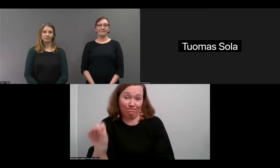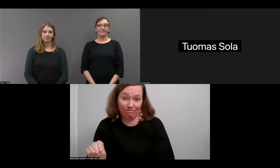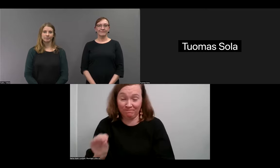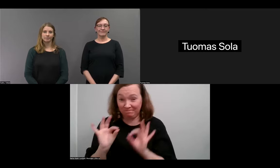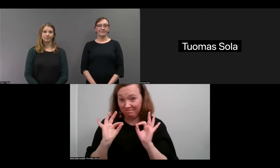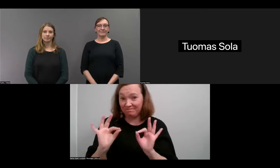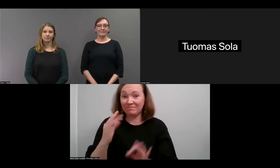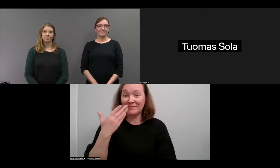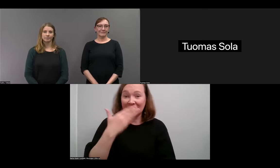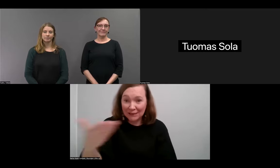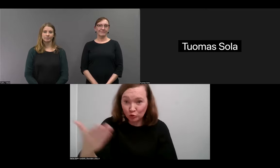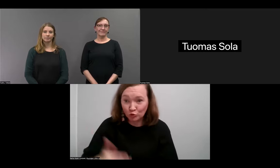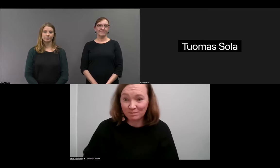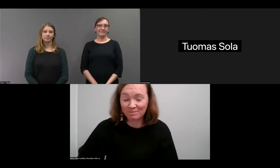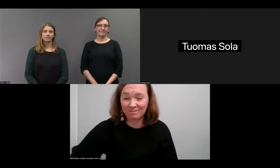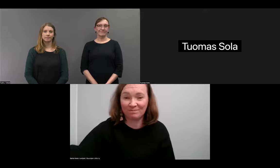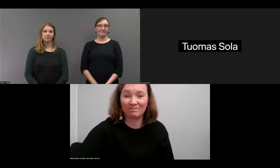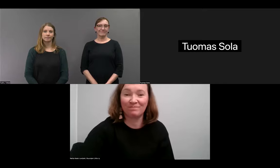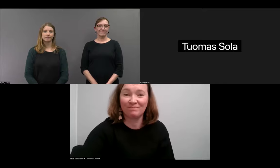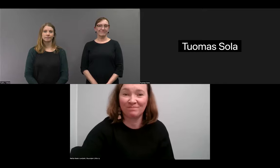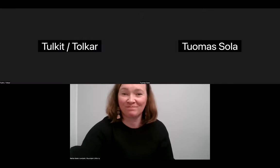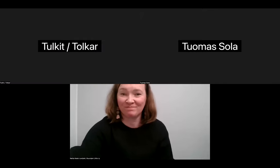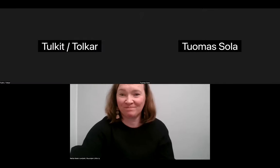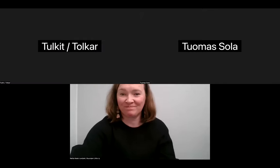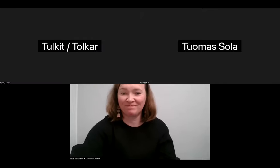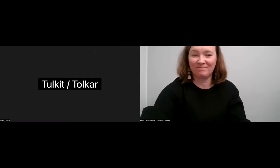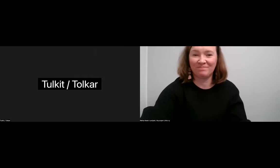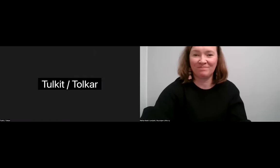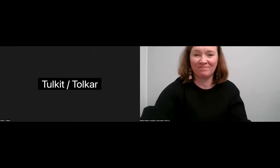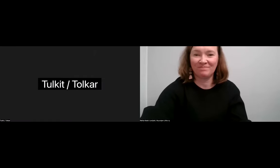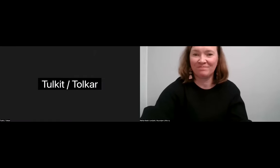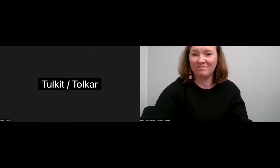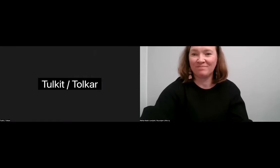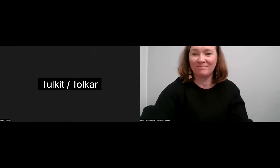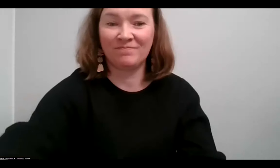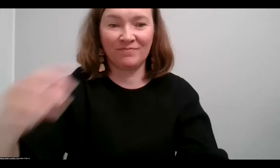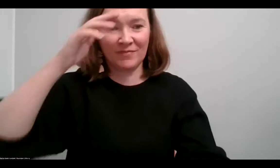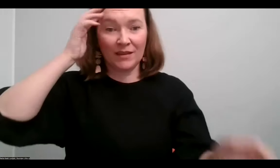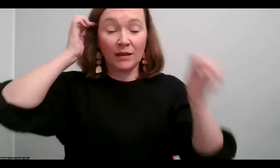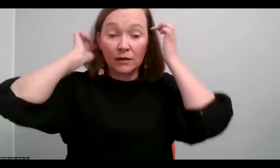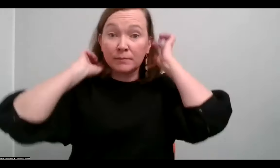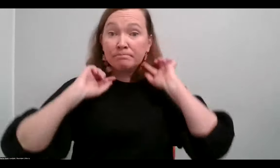siellä kommentoida kirjoittamalla, niin olisi hienoa. Kiitos paljon. Kiitos.